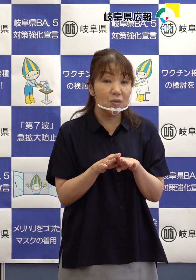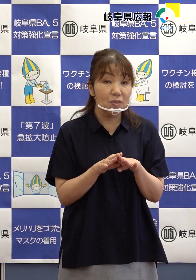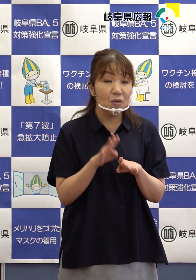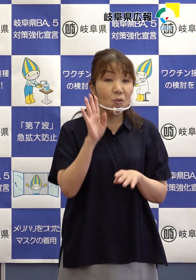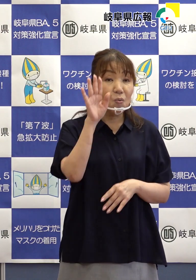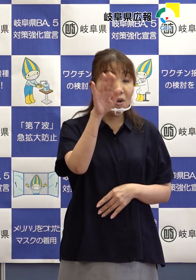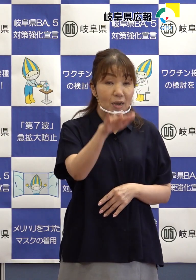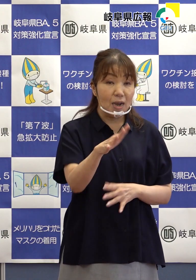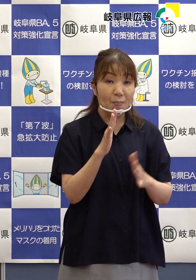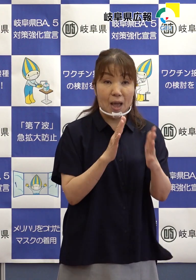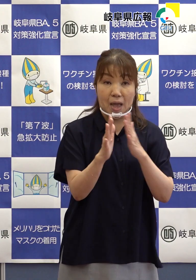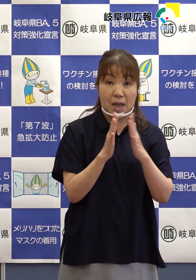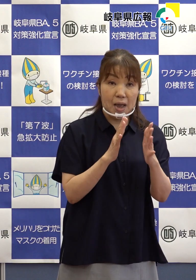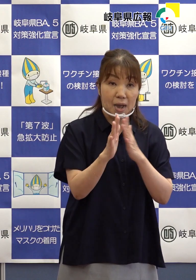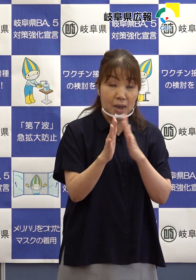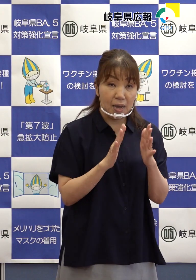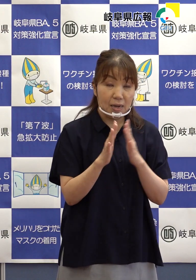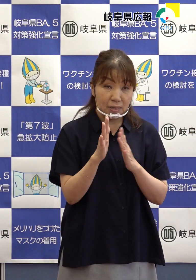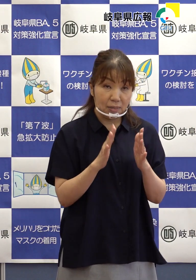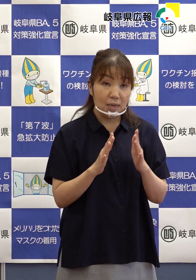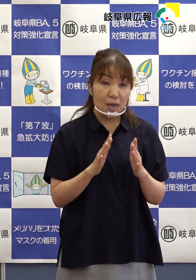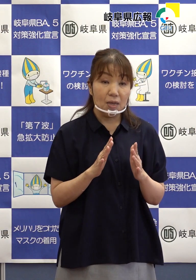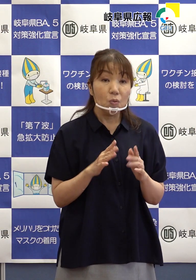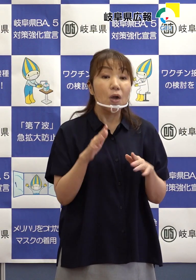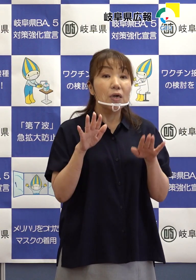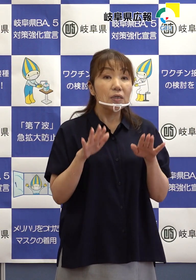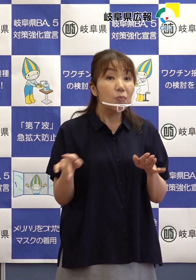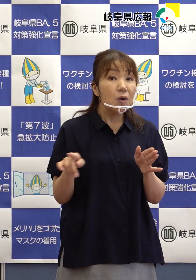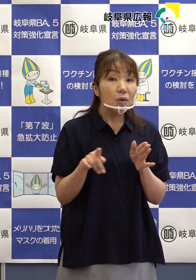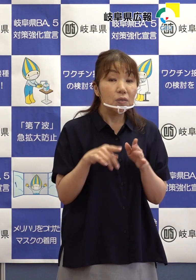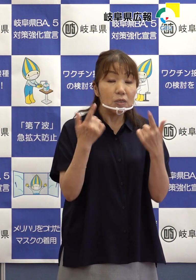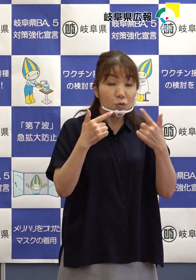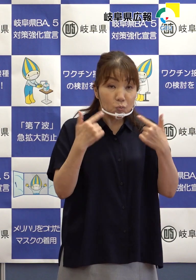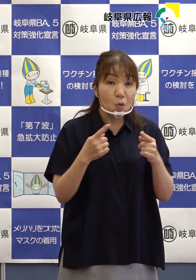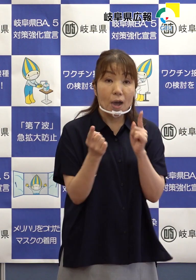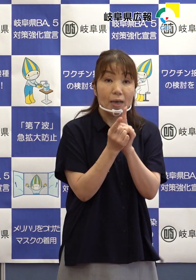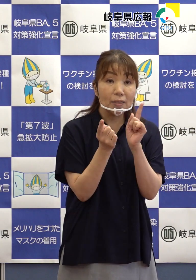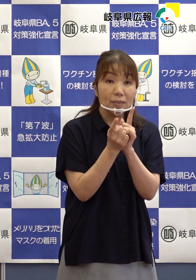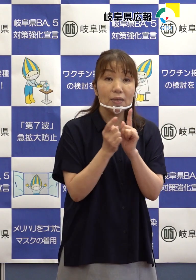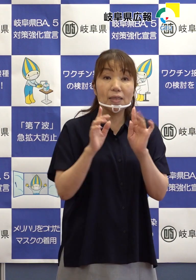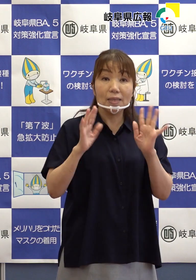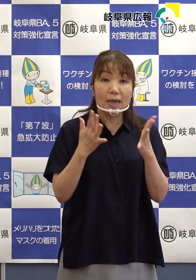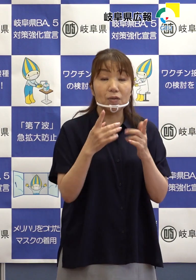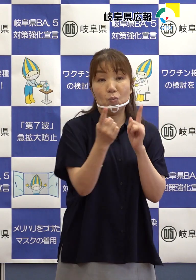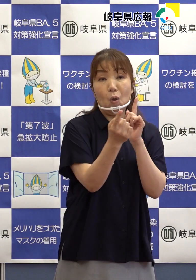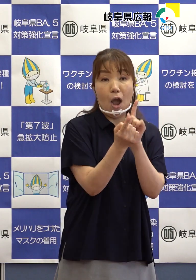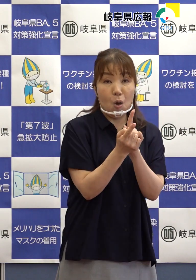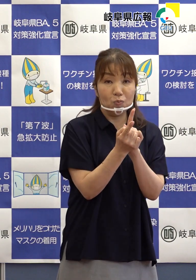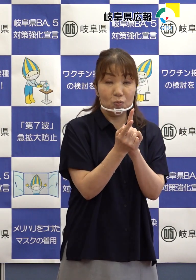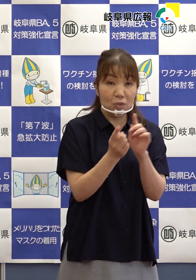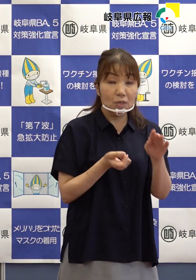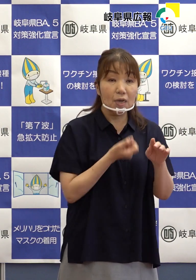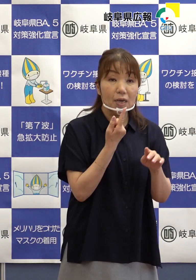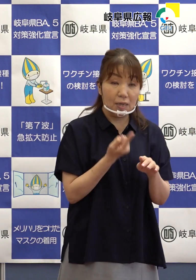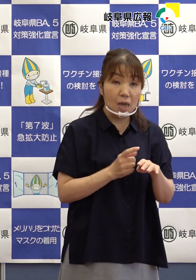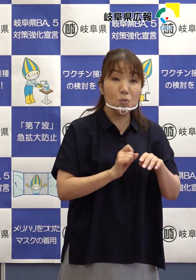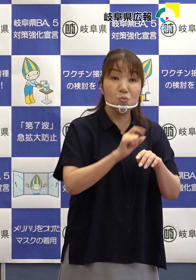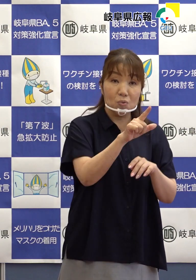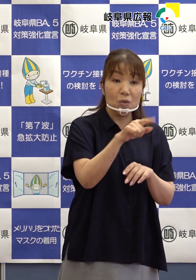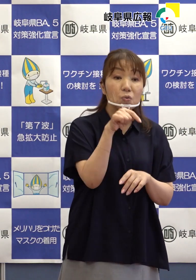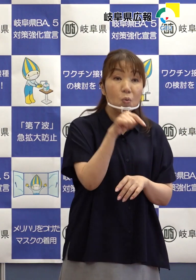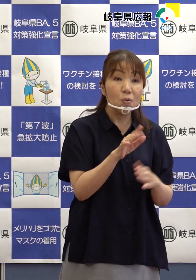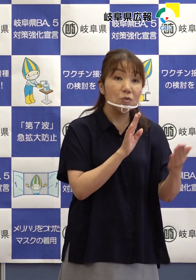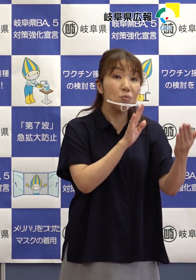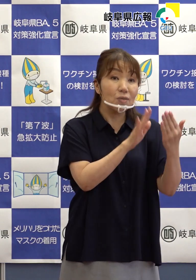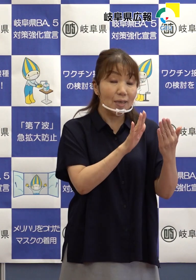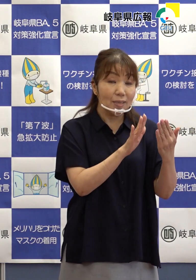中が増えていくわけですし日頃合わない人たちがあるという機会が増えそこに向けてまぁ徹底した対策をやっ